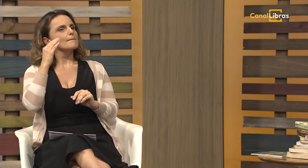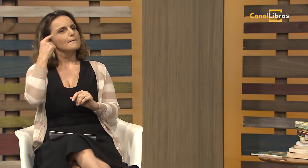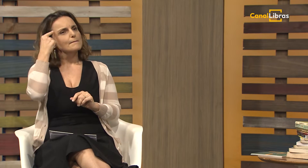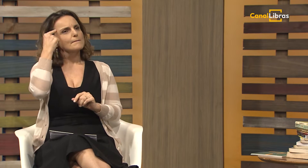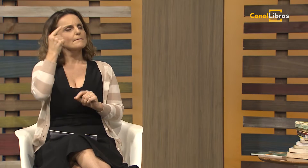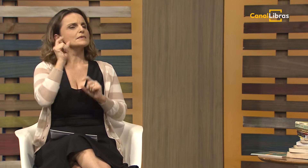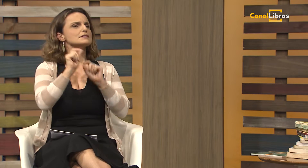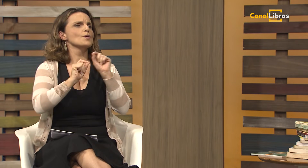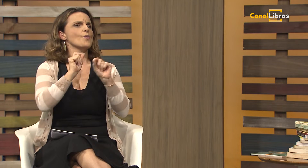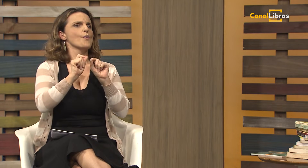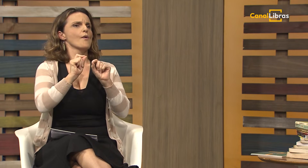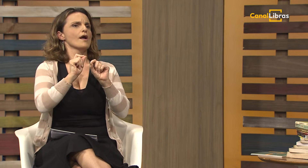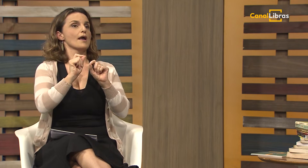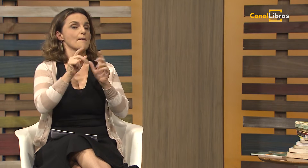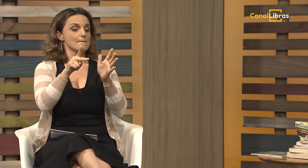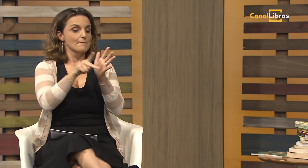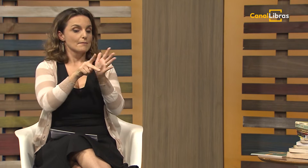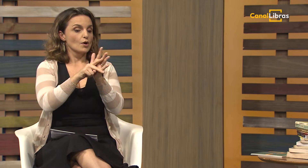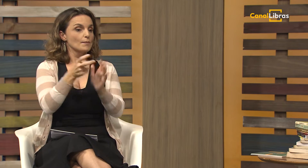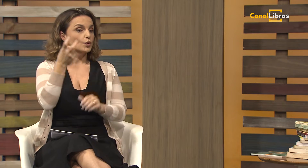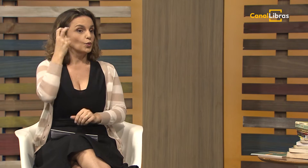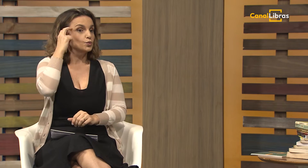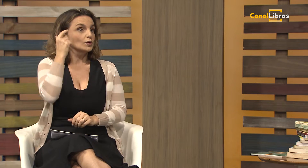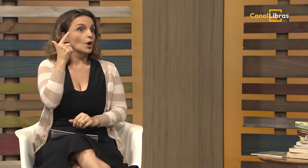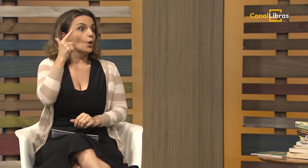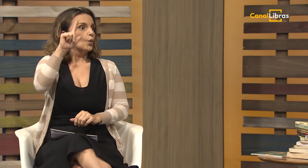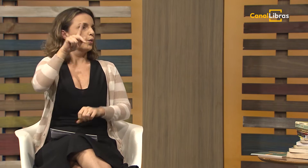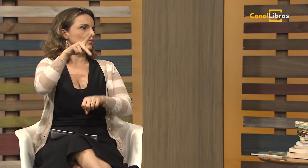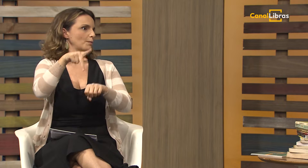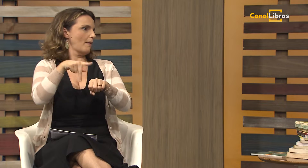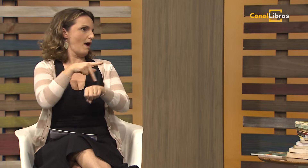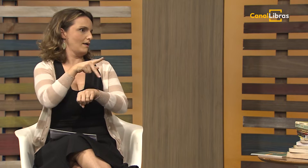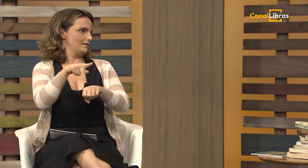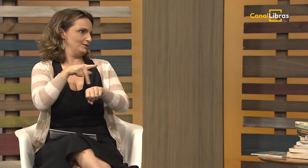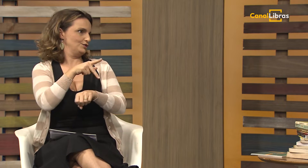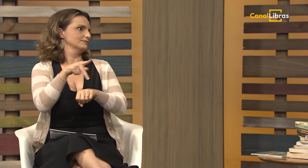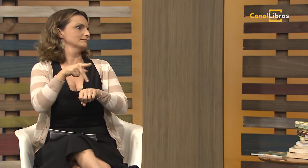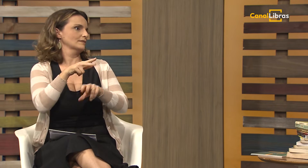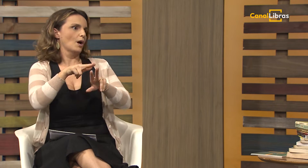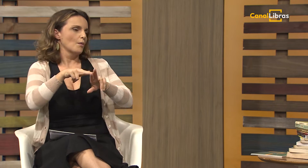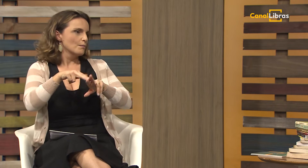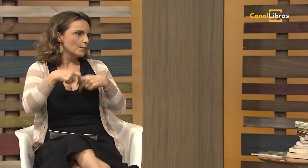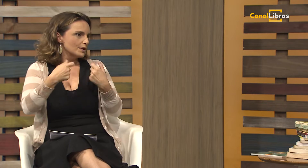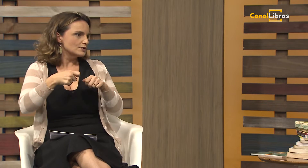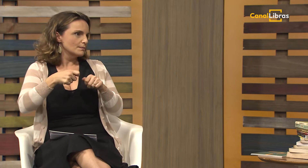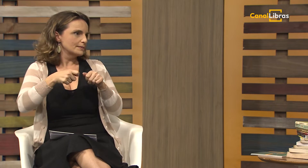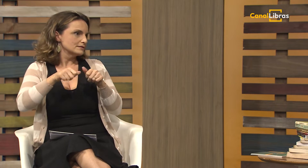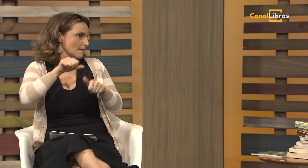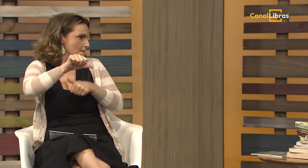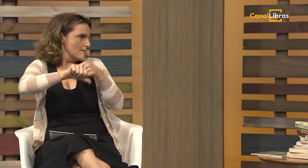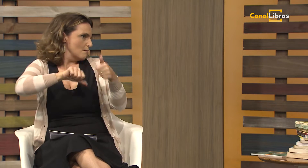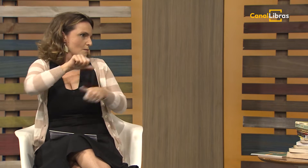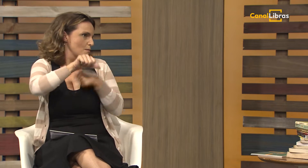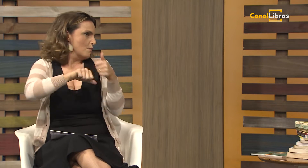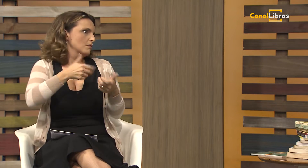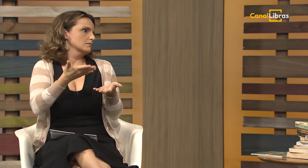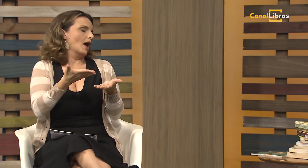exemplo, emprestamos sinais de outras culturas, de outros países, você pode nos elencar alguns desses